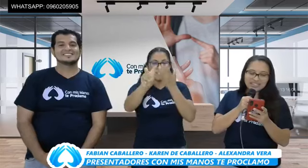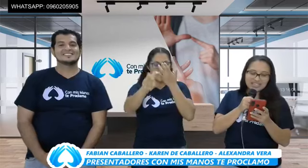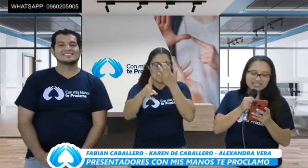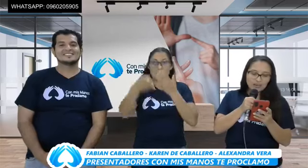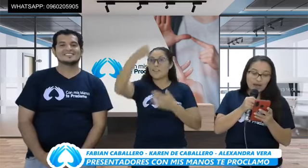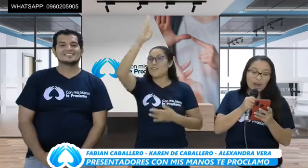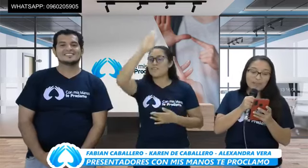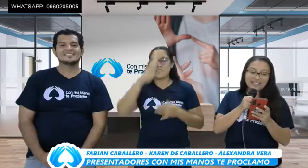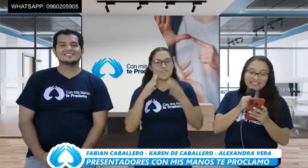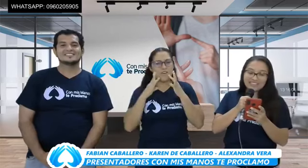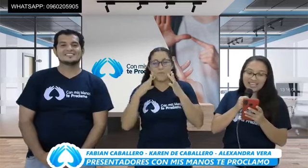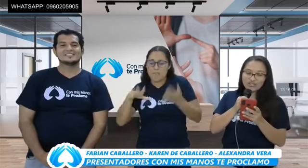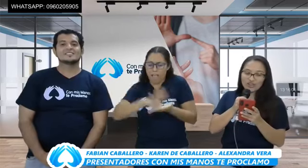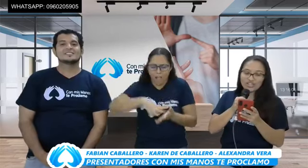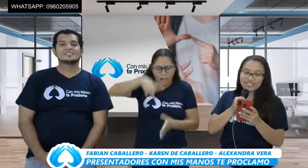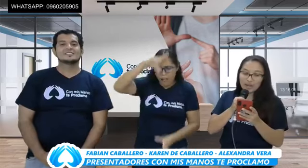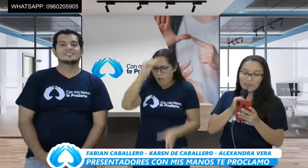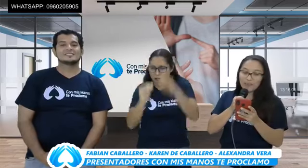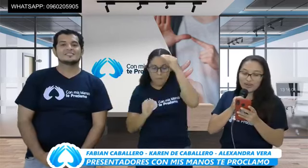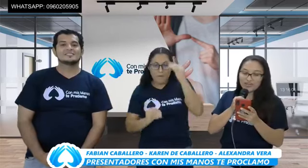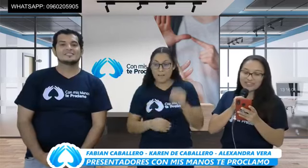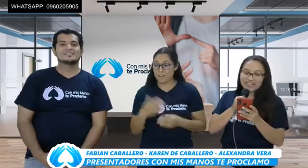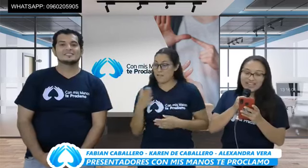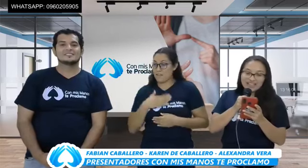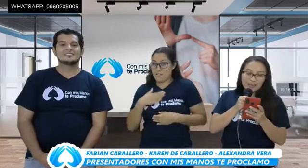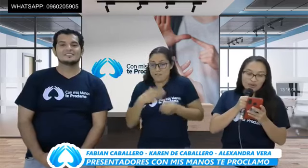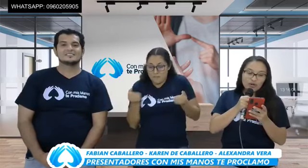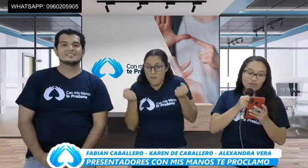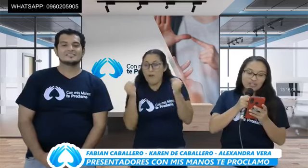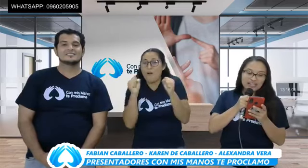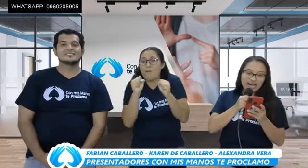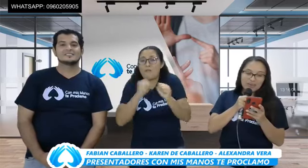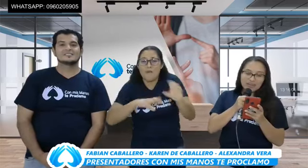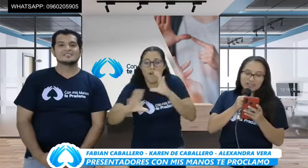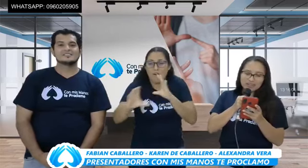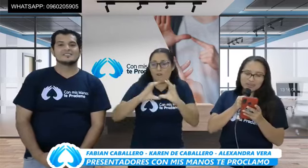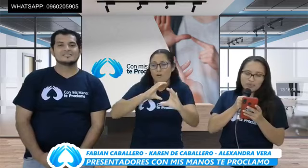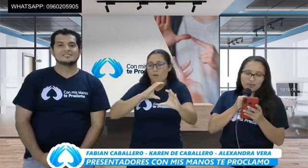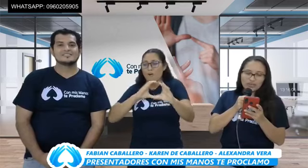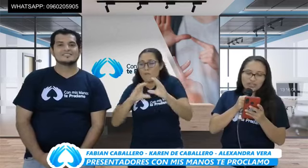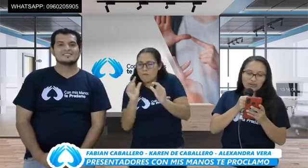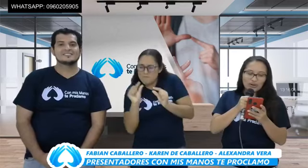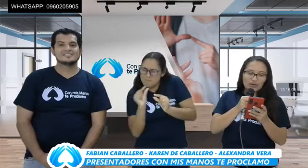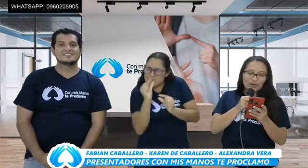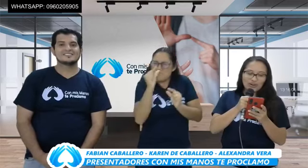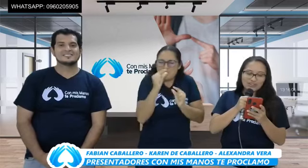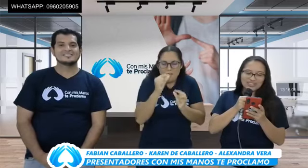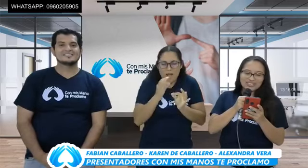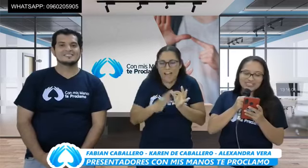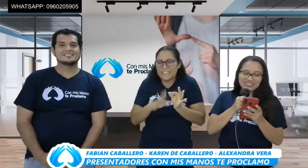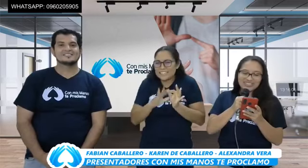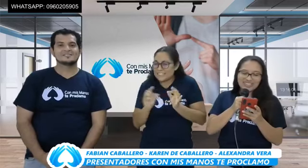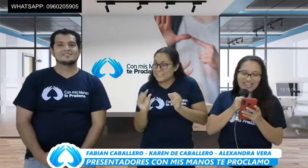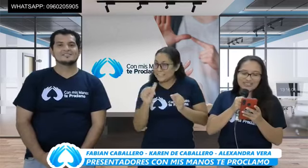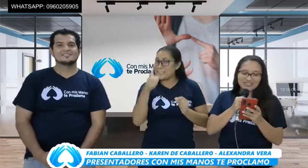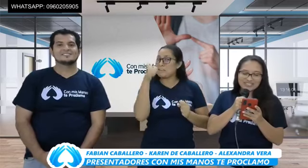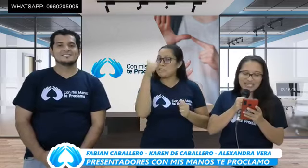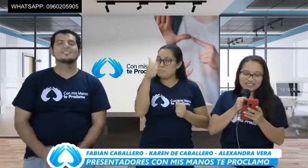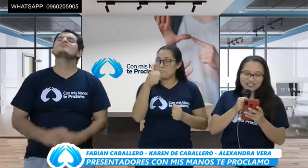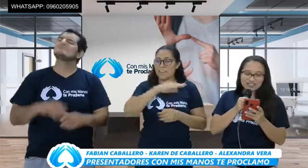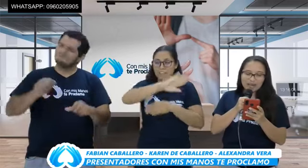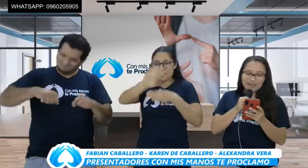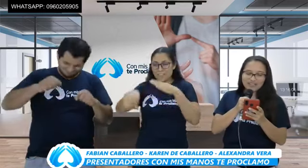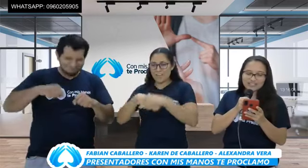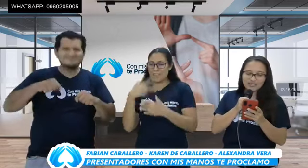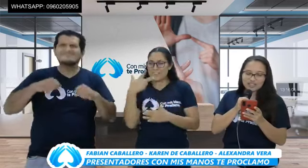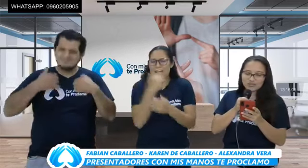les bendiga. Estamos aprendiendo y ya puedo comunicarme, interpretar un poquito los coros. Dios les bendiga a los